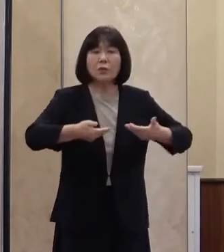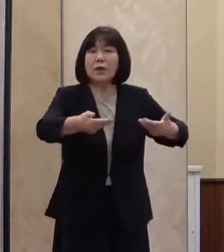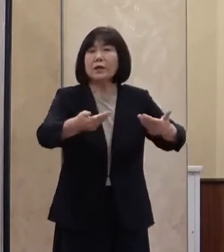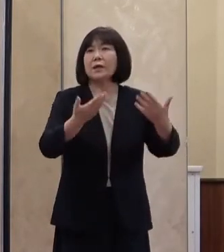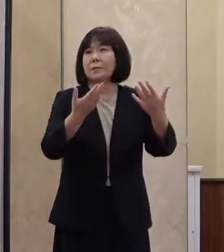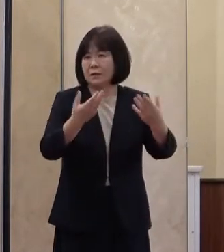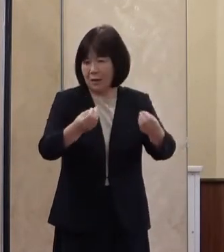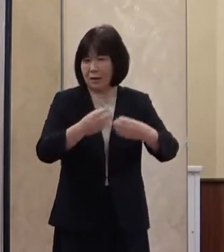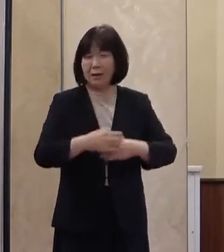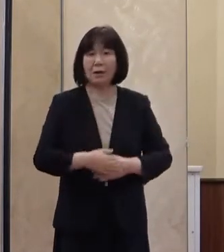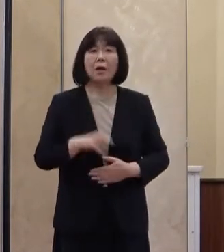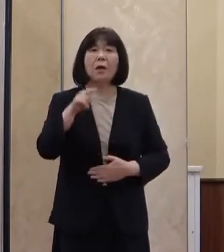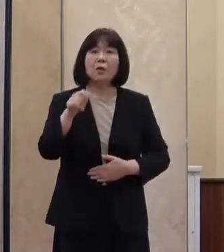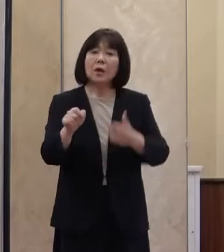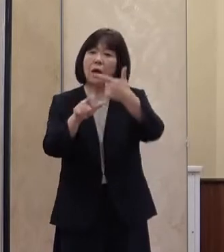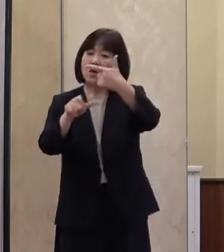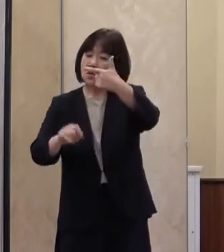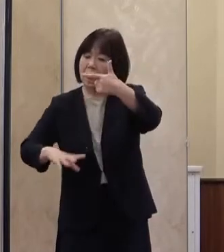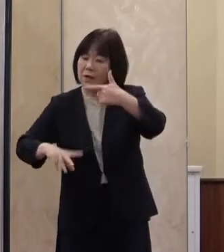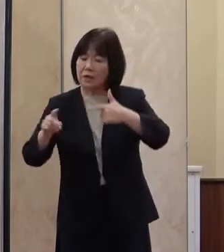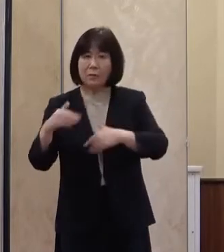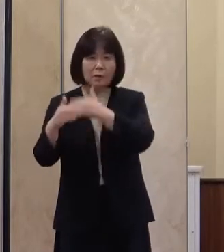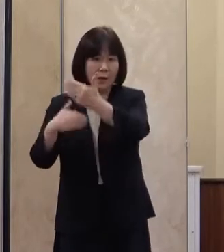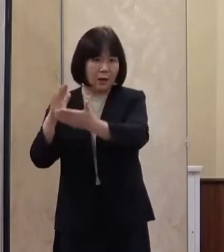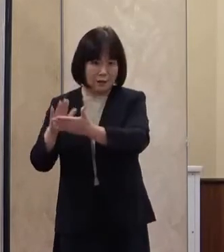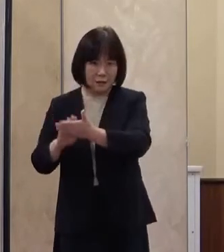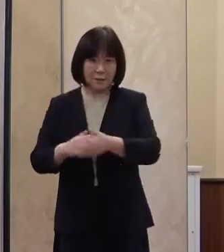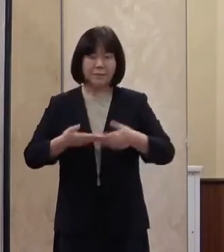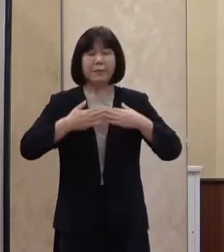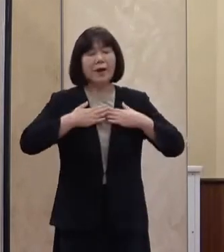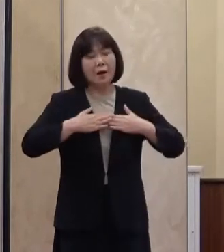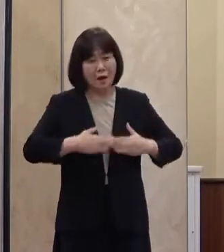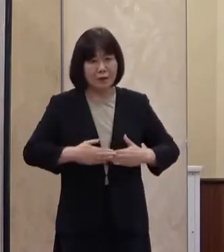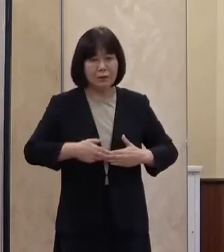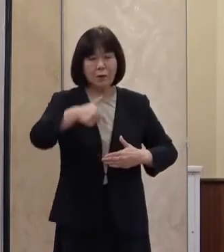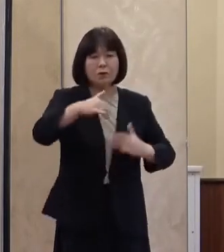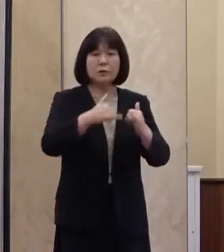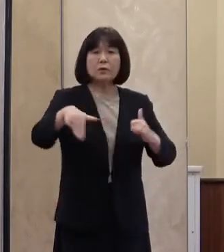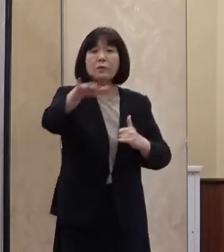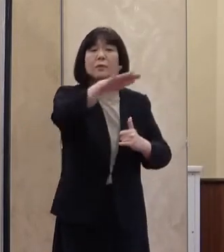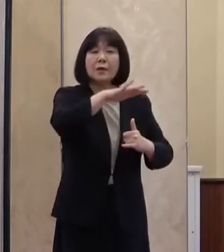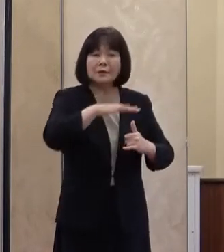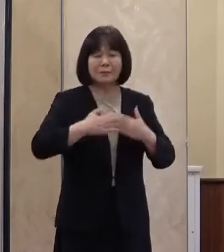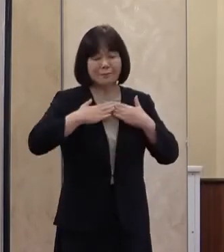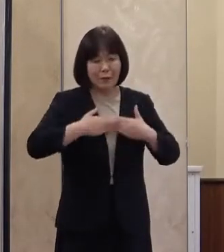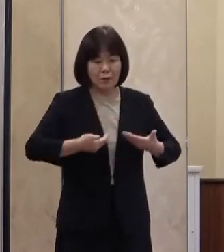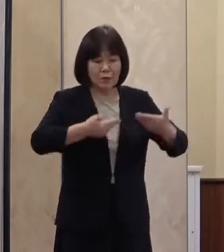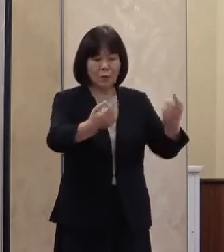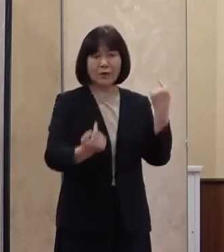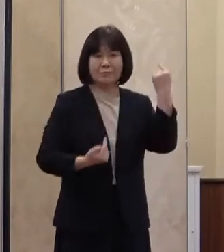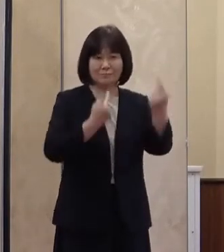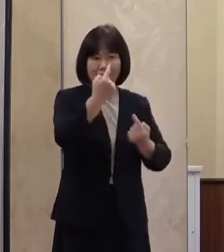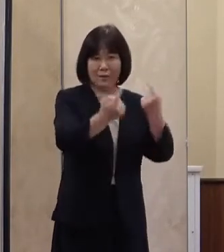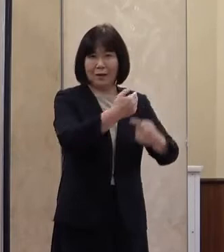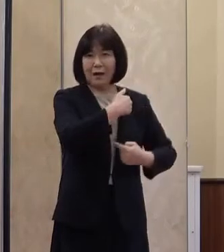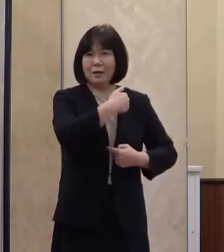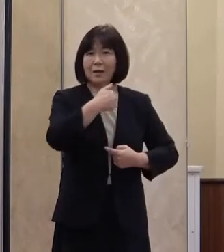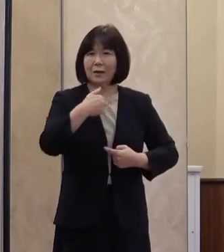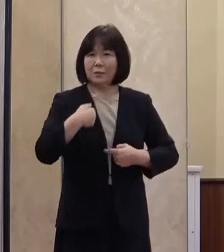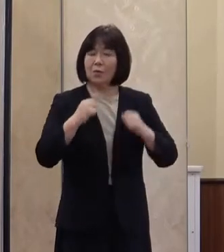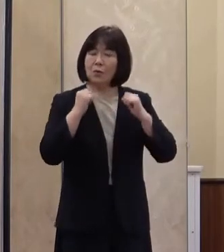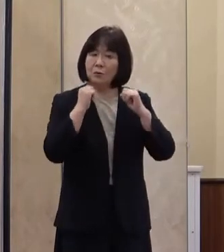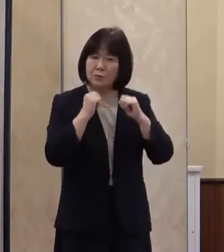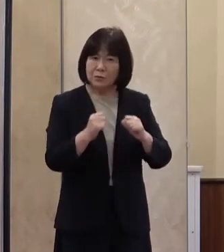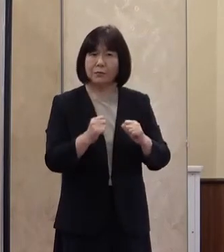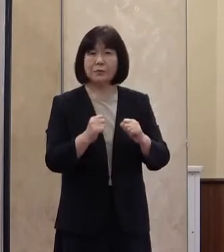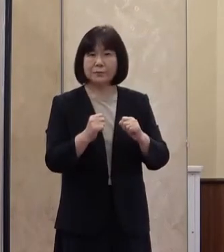ました。これが6月上旬のことです。安心して、府民の皆さんが安心して商店街を訪れることができるようにする